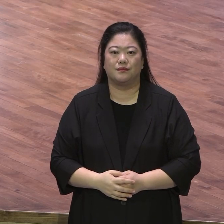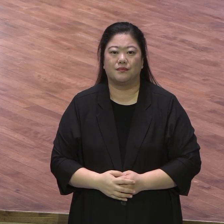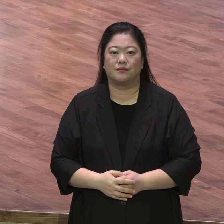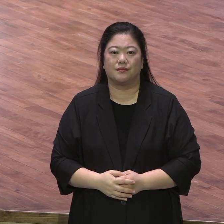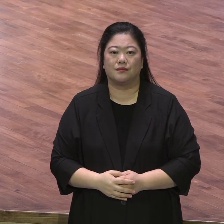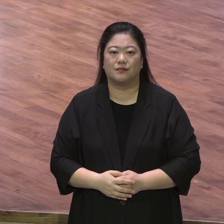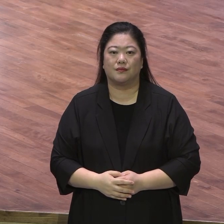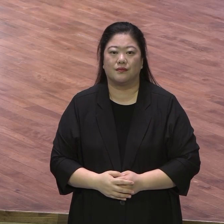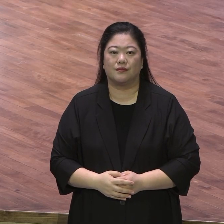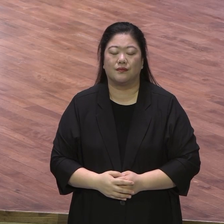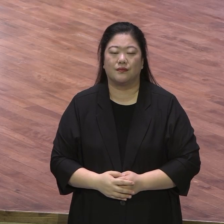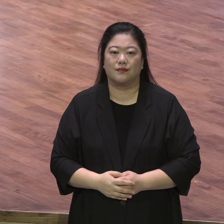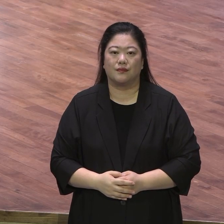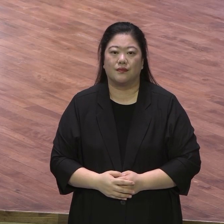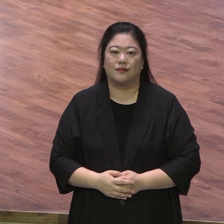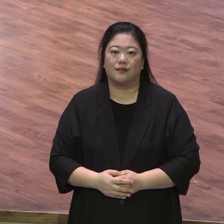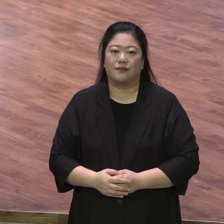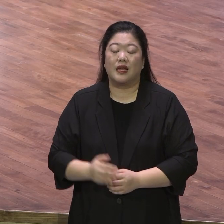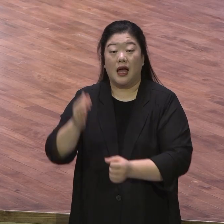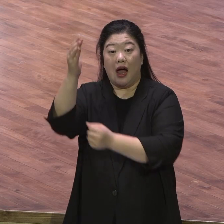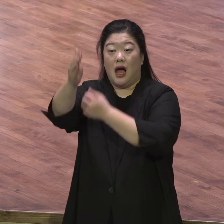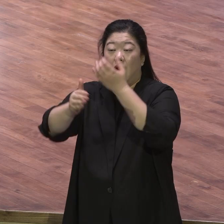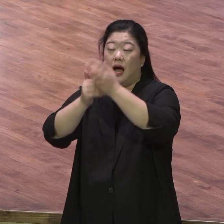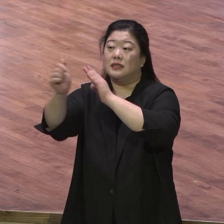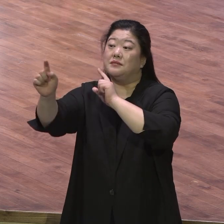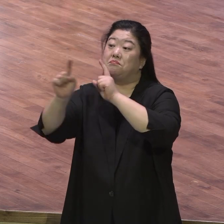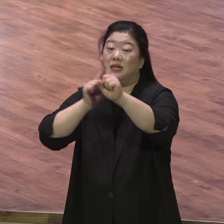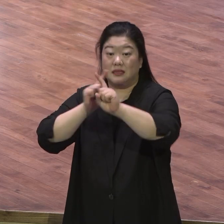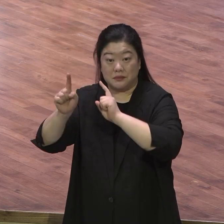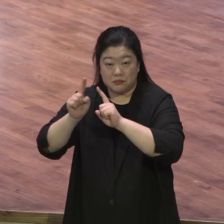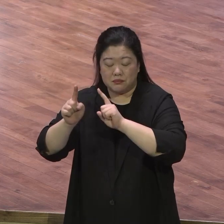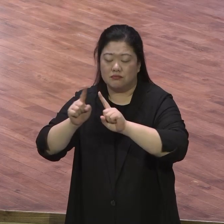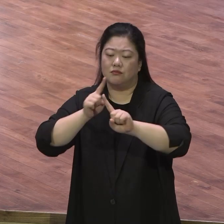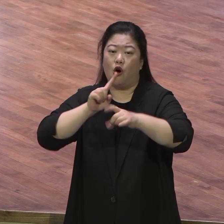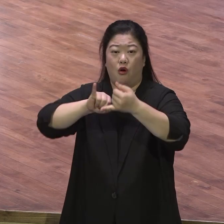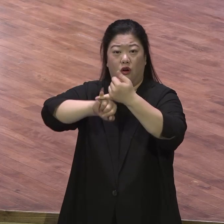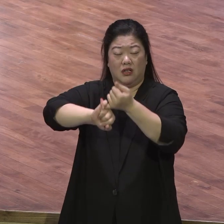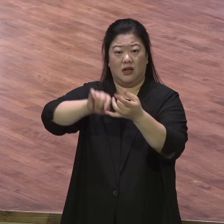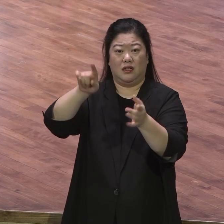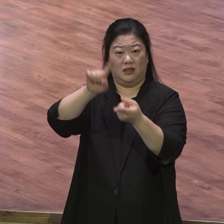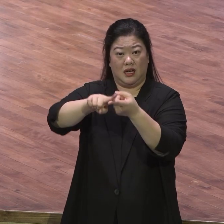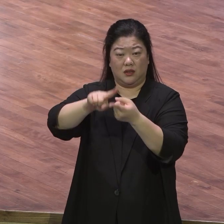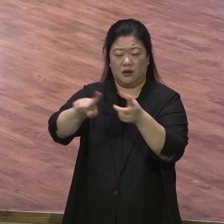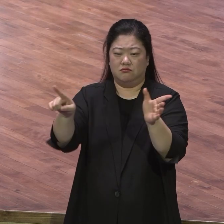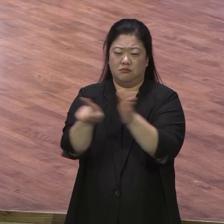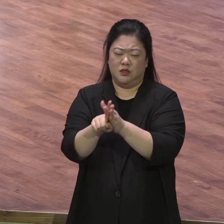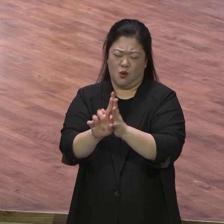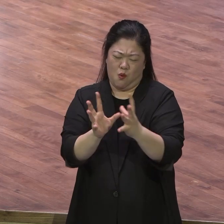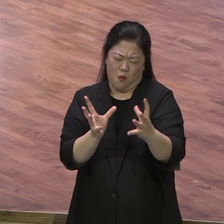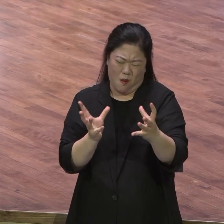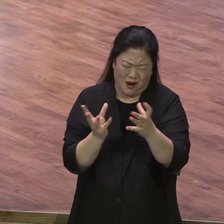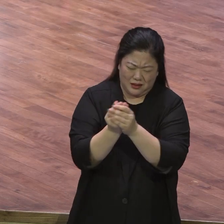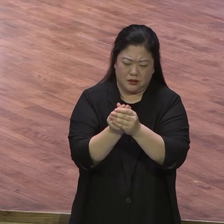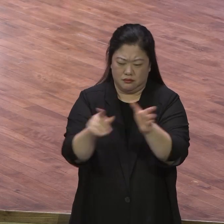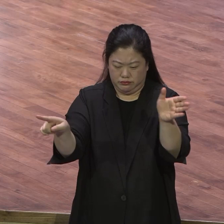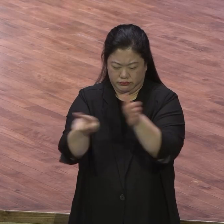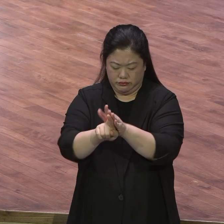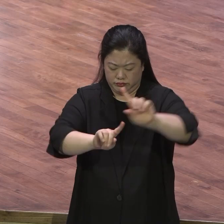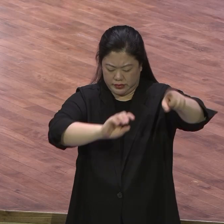하나님의 말씀 은약에 대한 말씀에 대한 절대의 신앙이 있느냐 없느냐